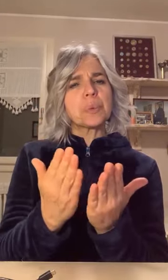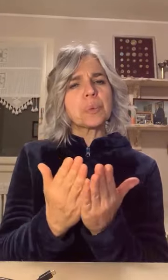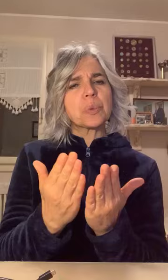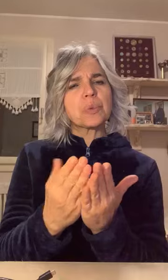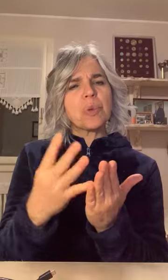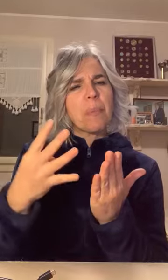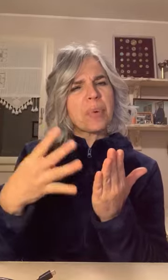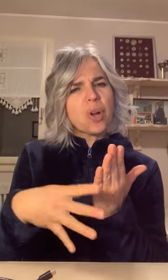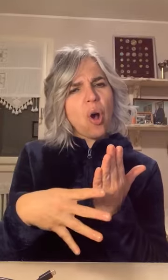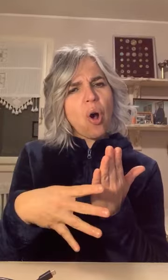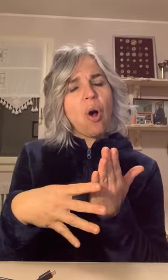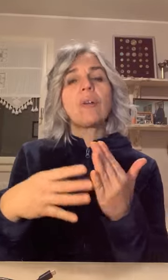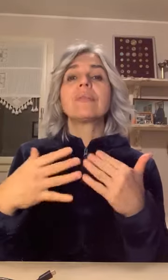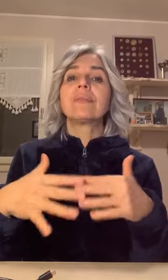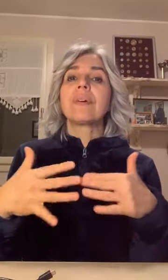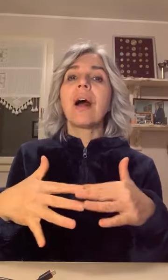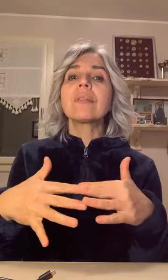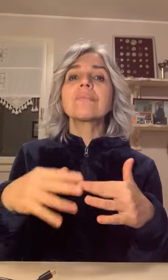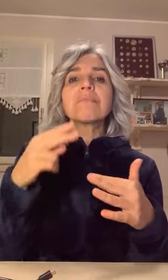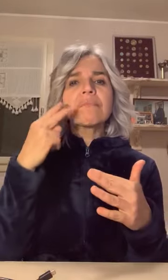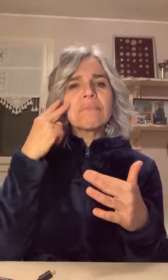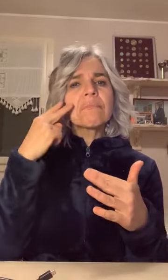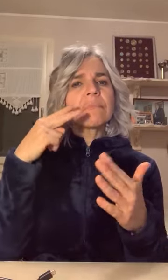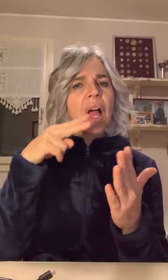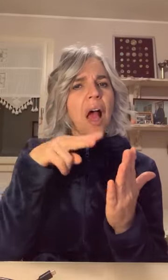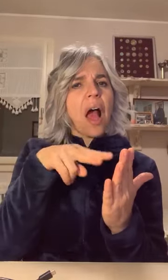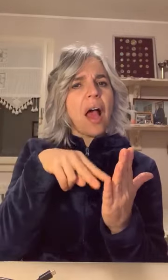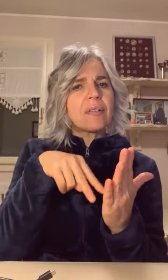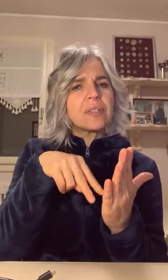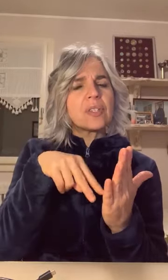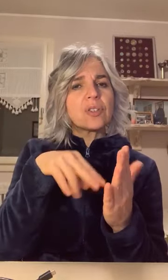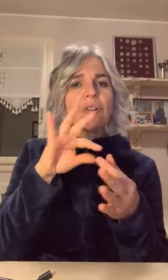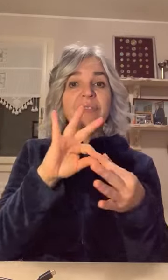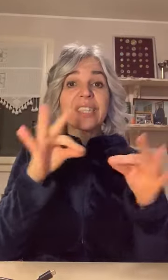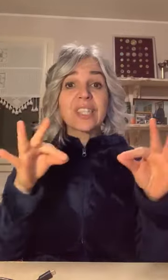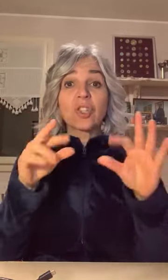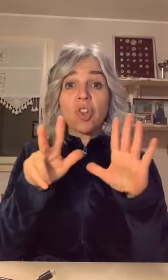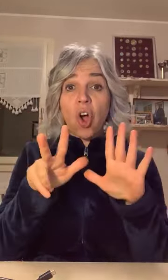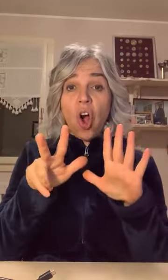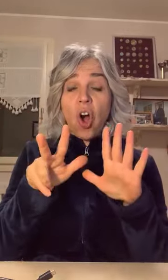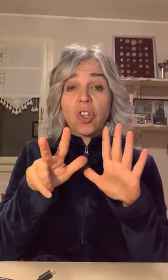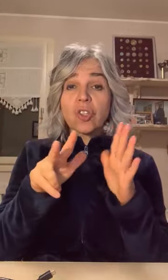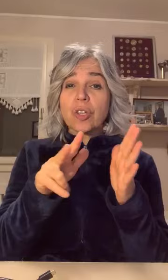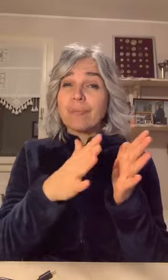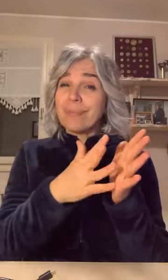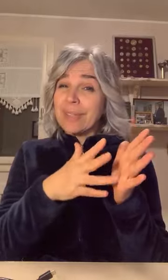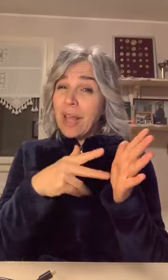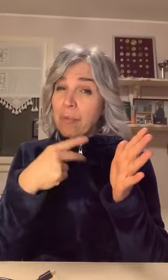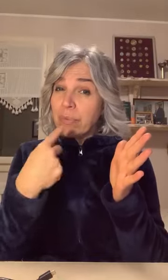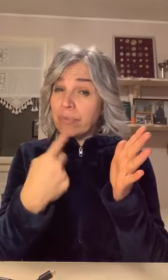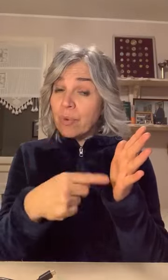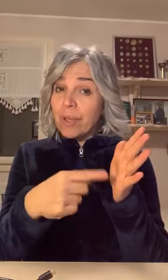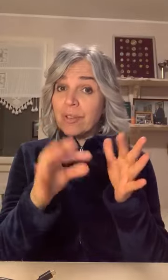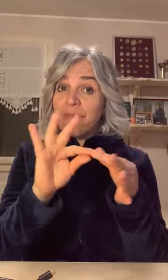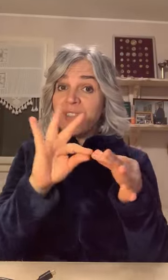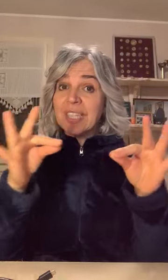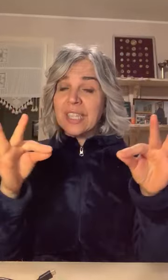scritture e ha visto che il versetto 8 di questo Salmo è il versetto centrale